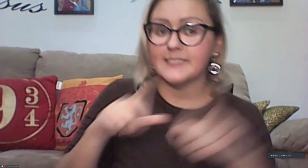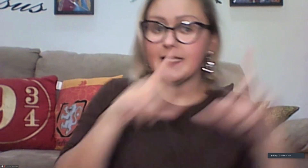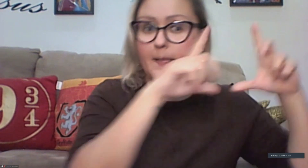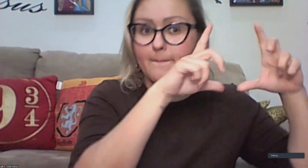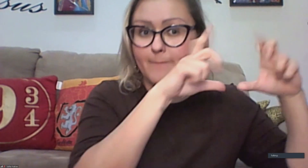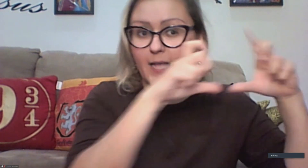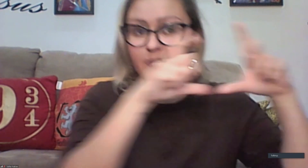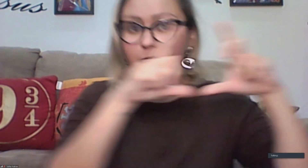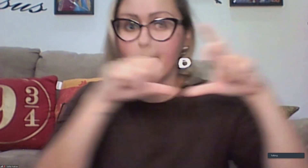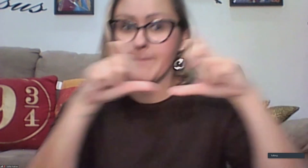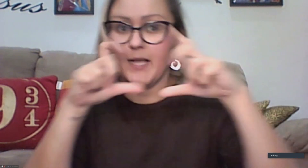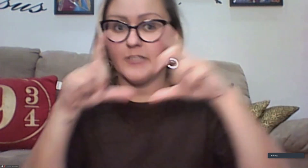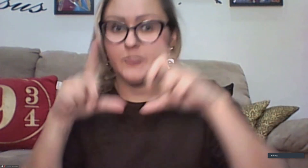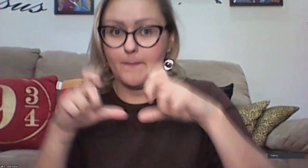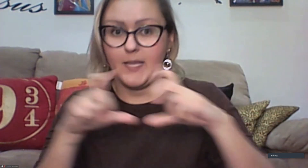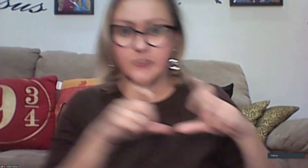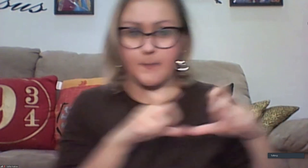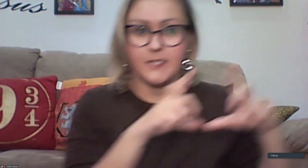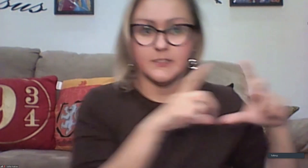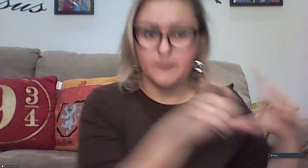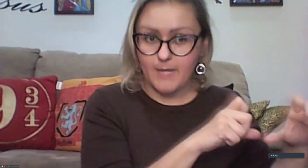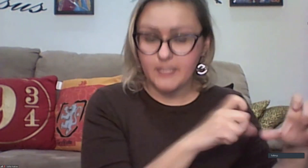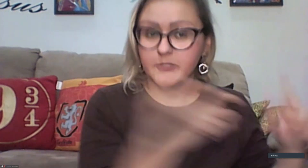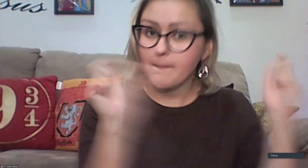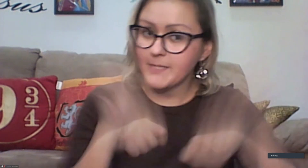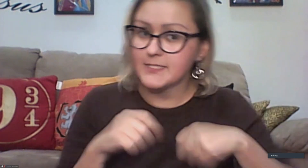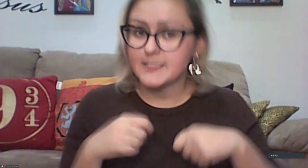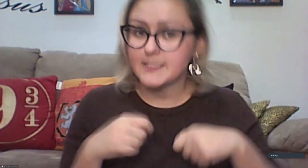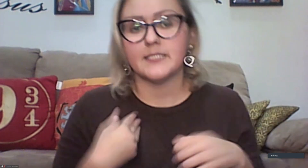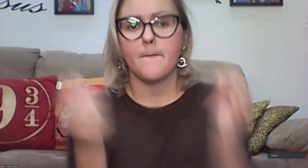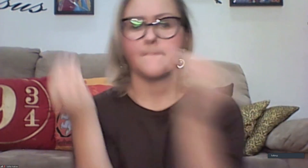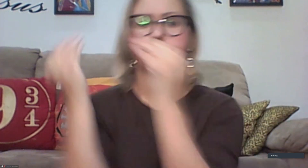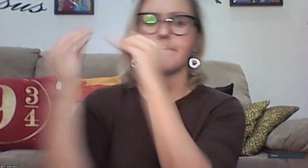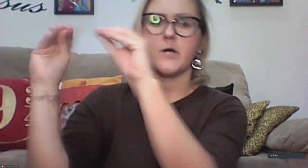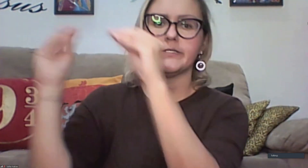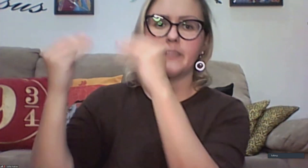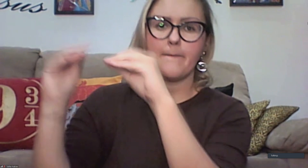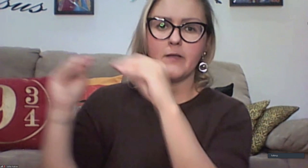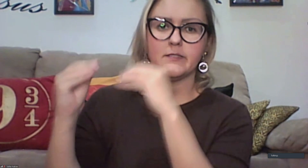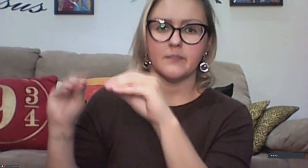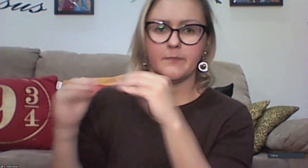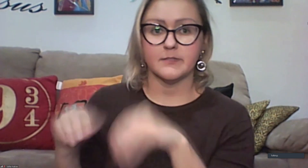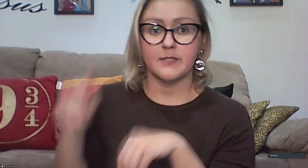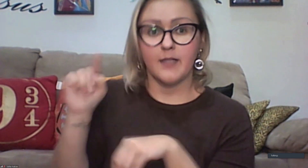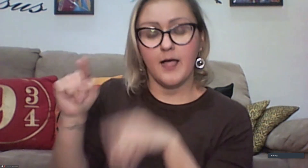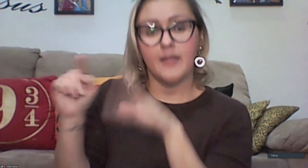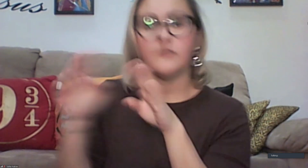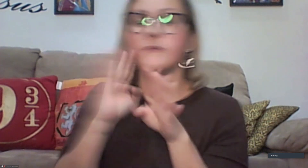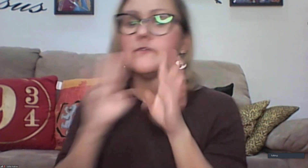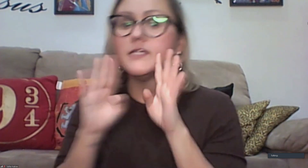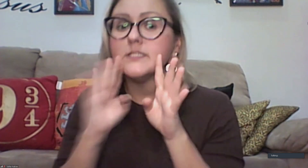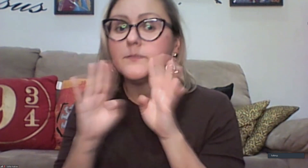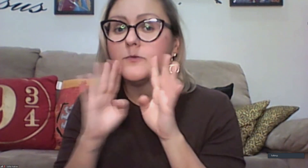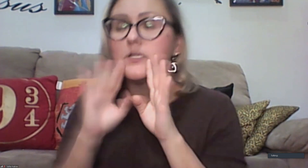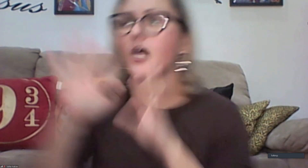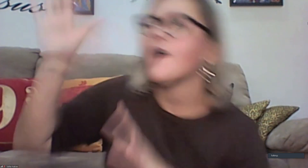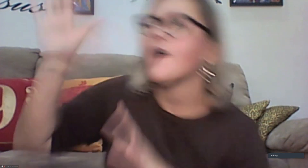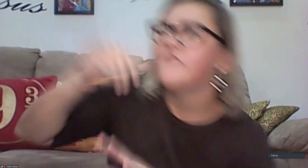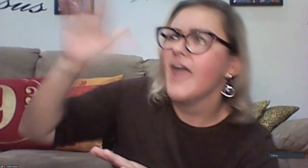a questão da imagem, das fotos e desenhos? Você pode estar postando ali no Facebook, aí chama,